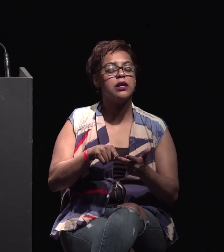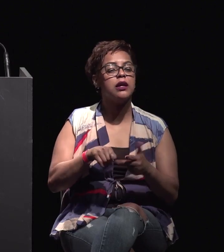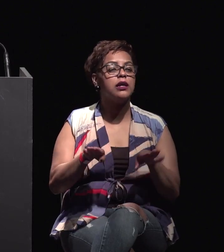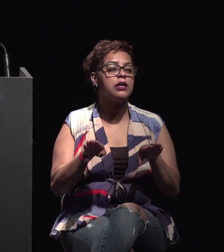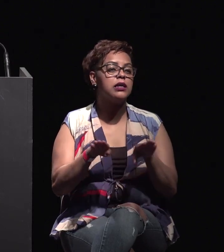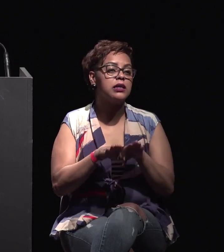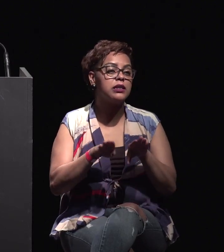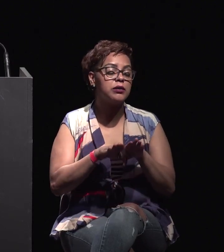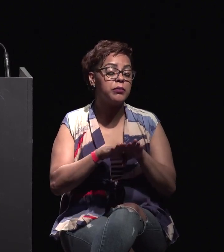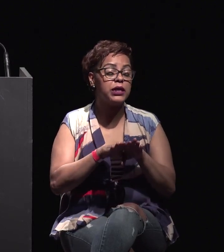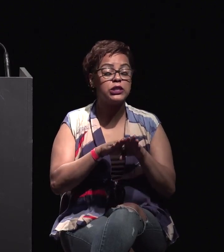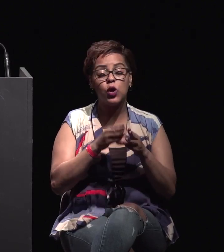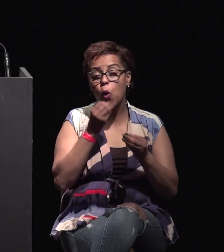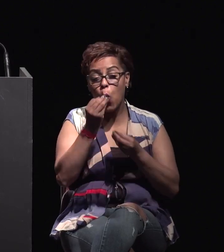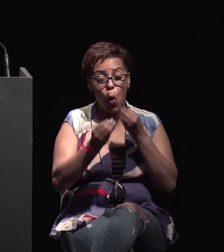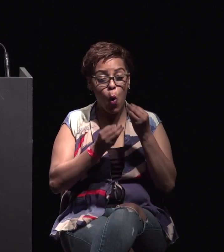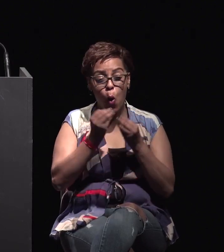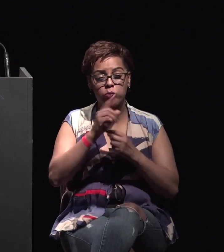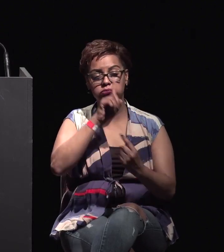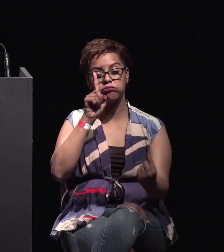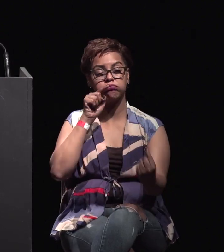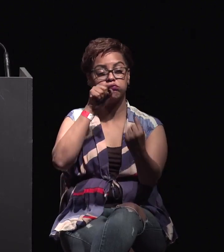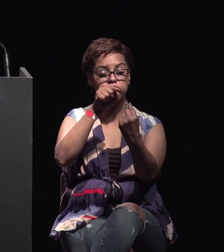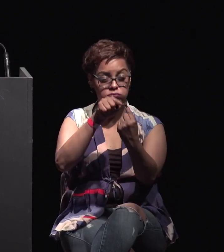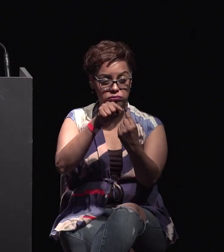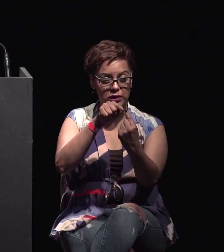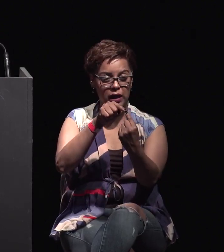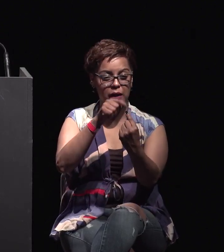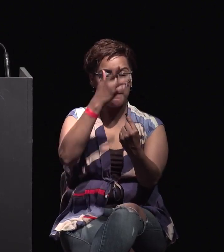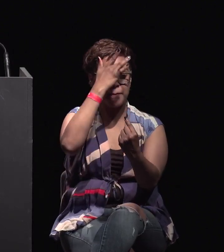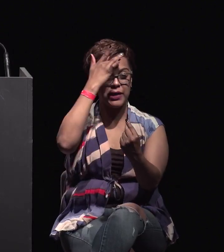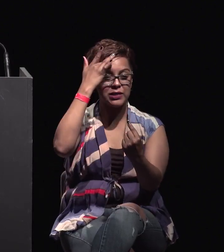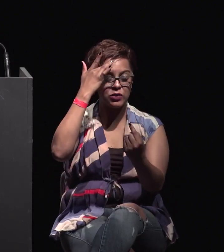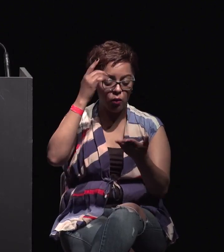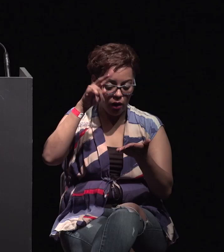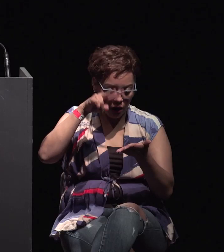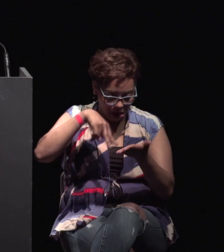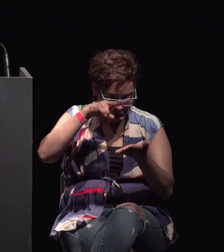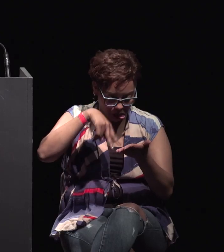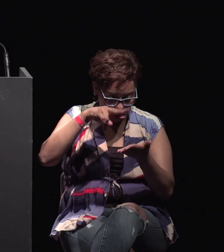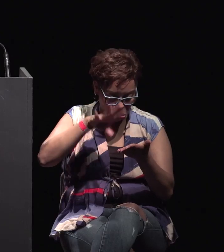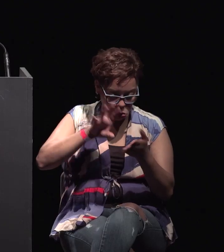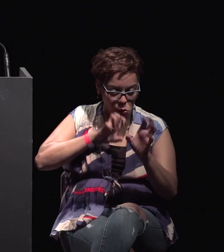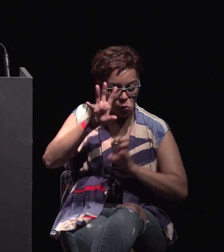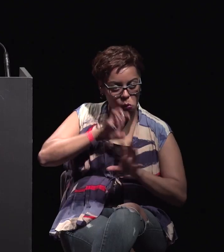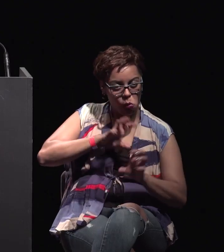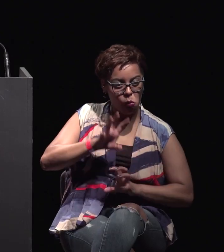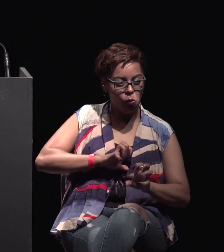do alcance de mais leitores. São exemplos